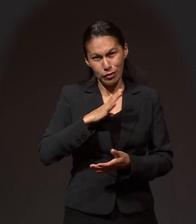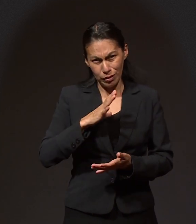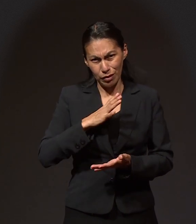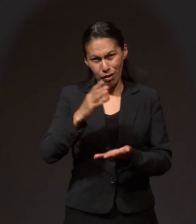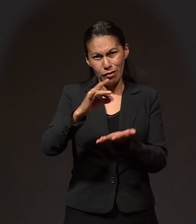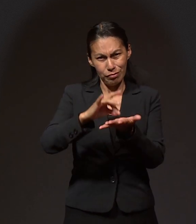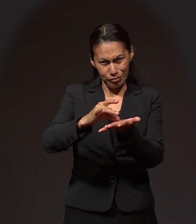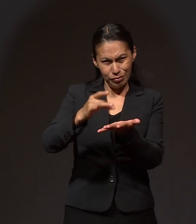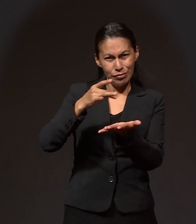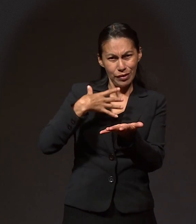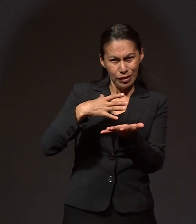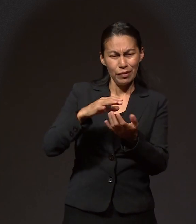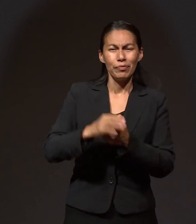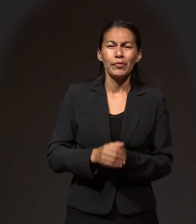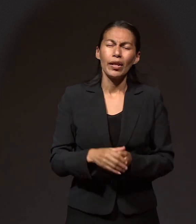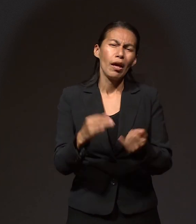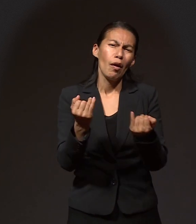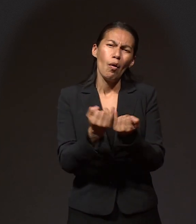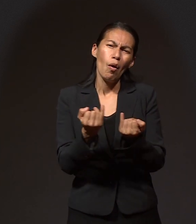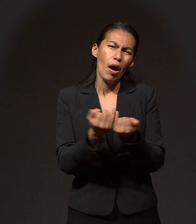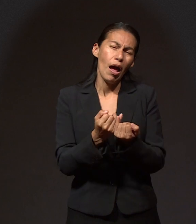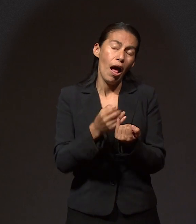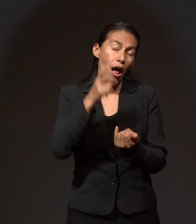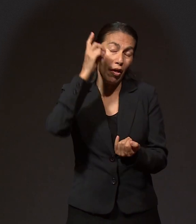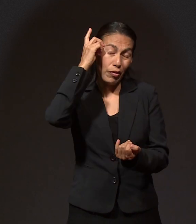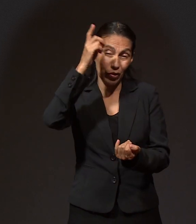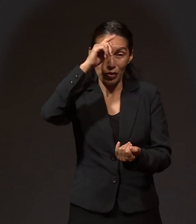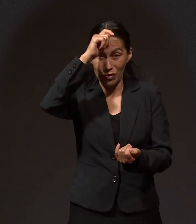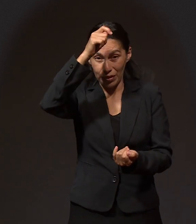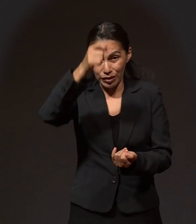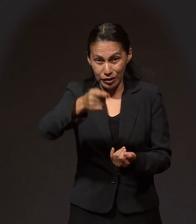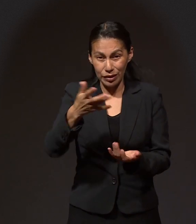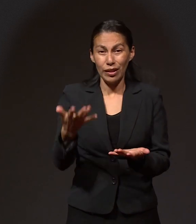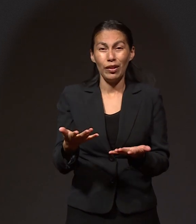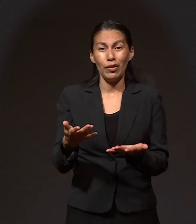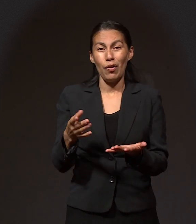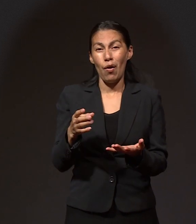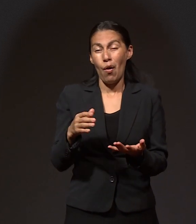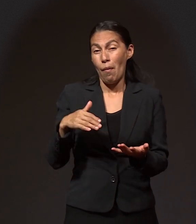obras maravillosas, milagros,